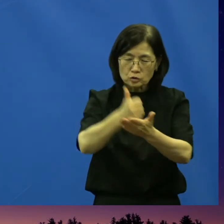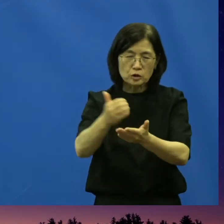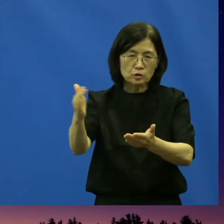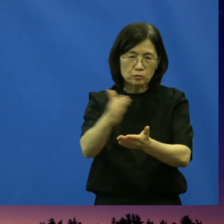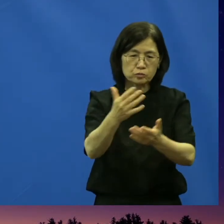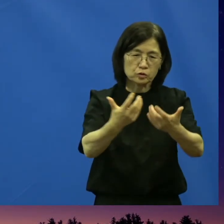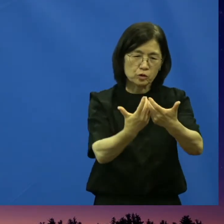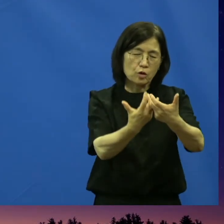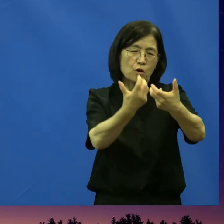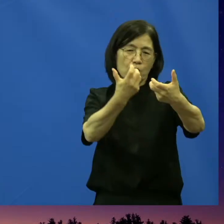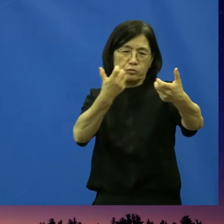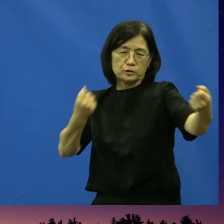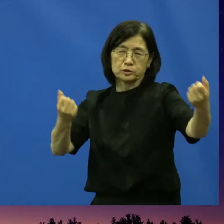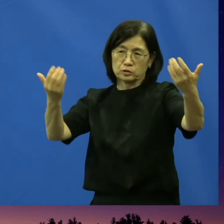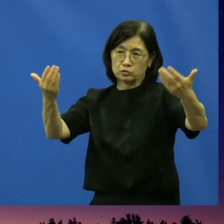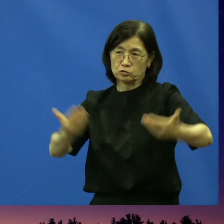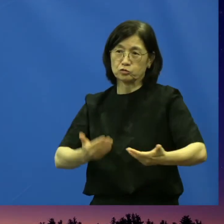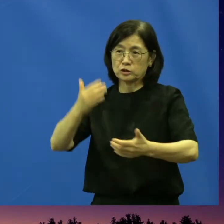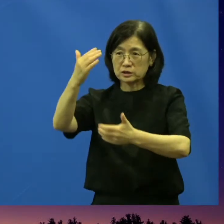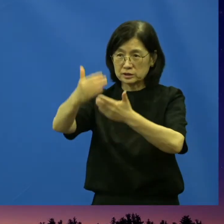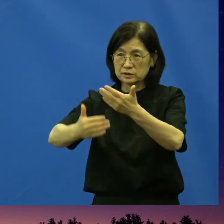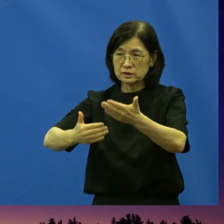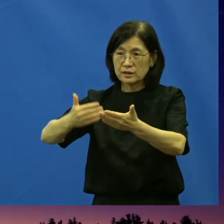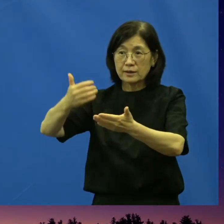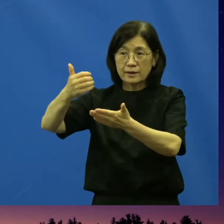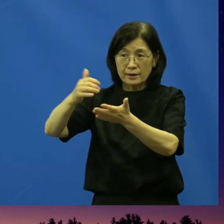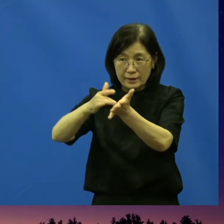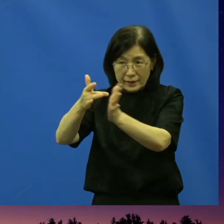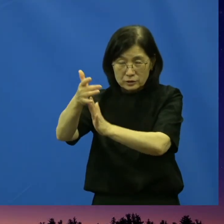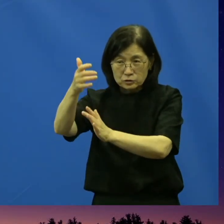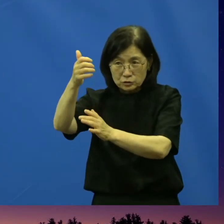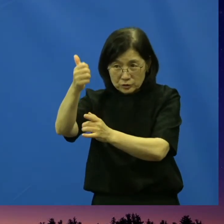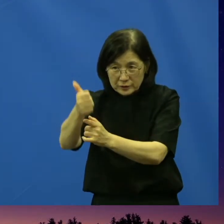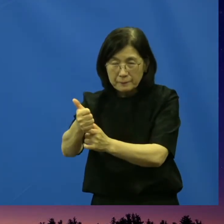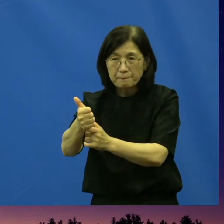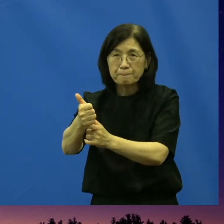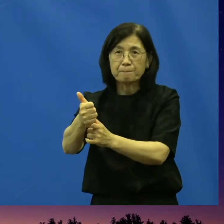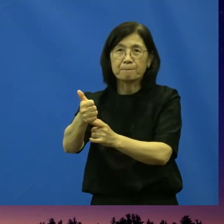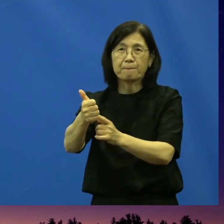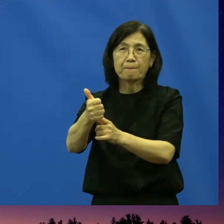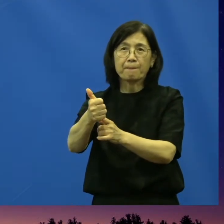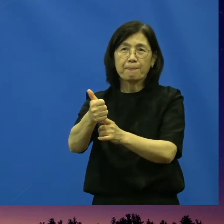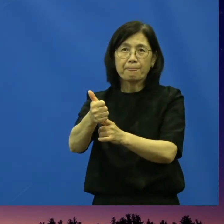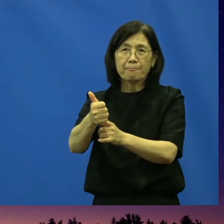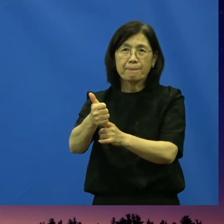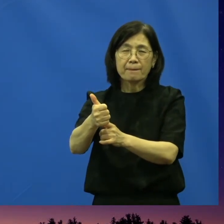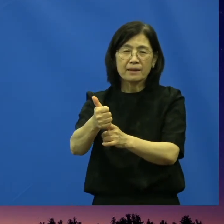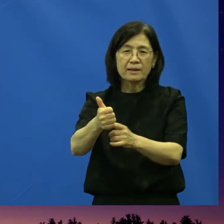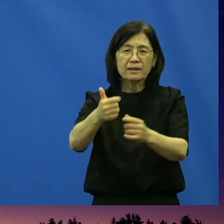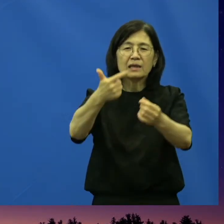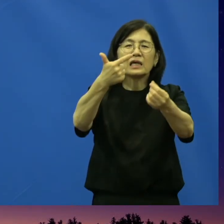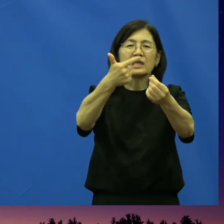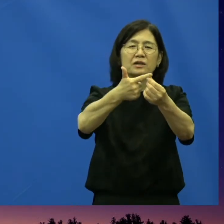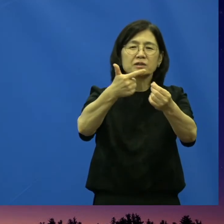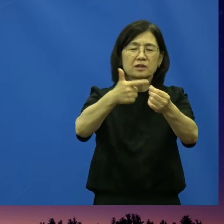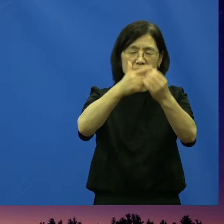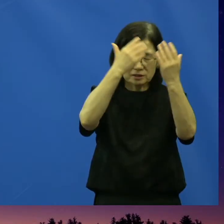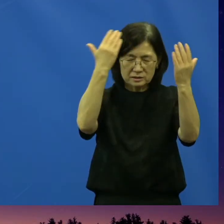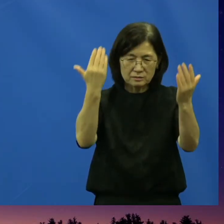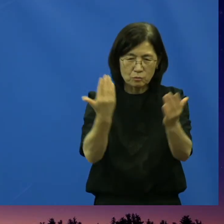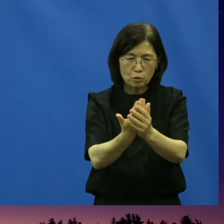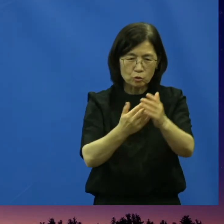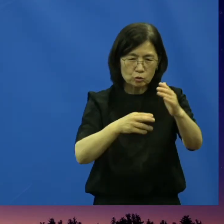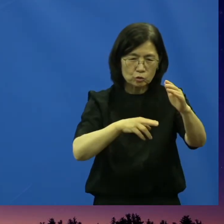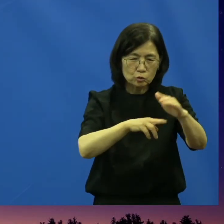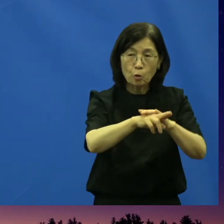이 6가지 성읍, 이것으로부터 주시는 하나님의 은혜요, 이 6가지를 온전하게